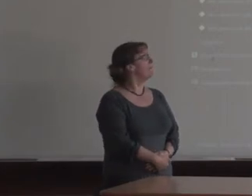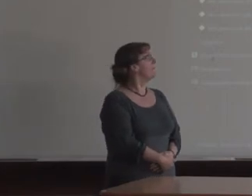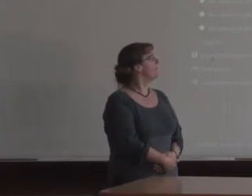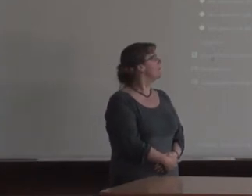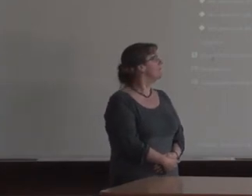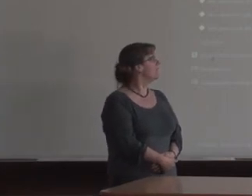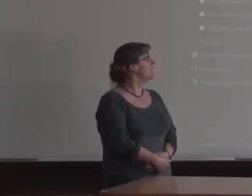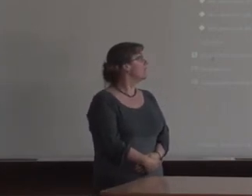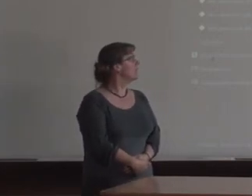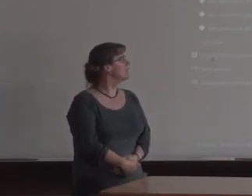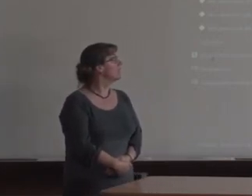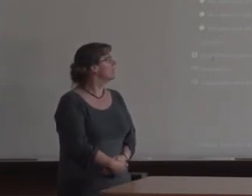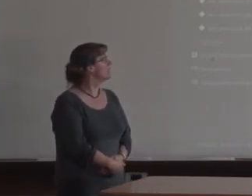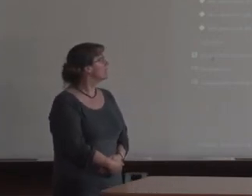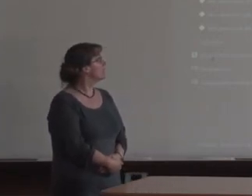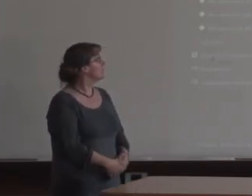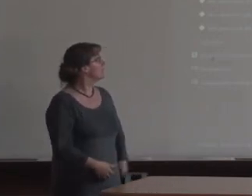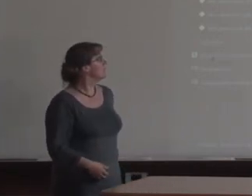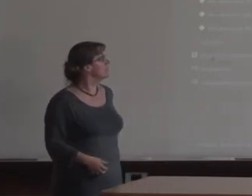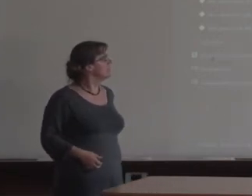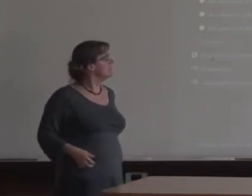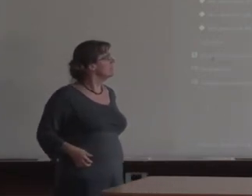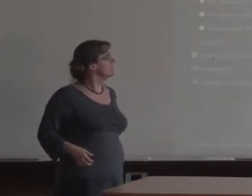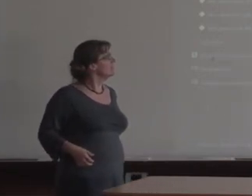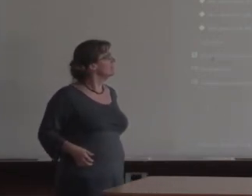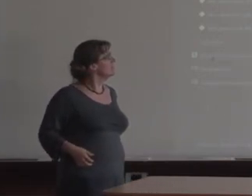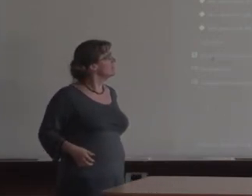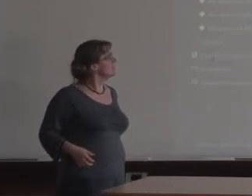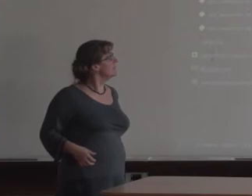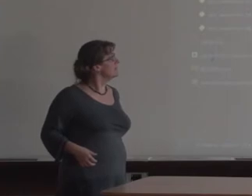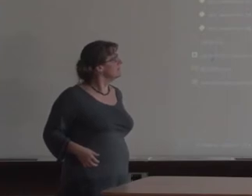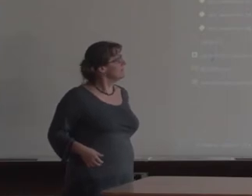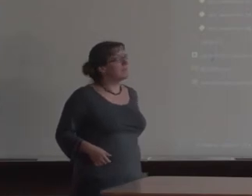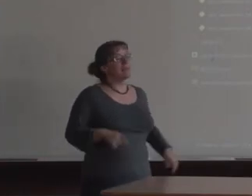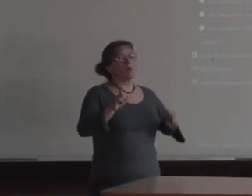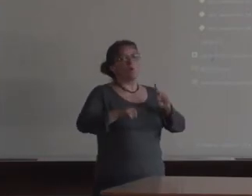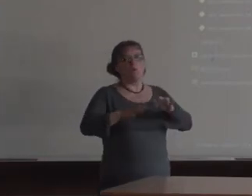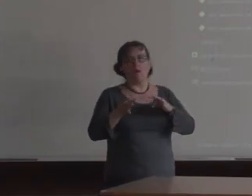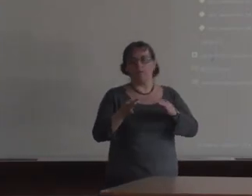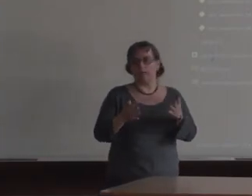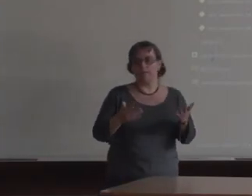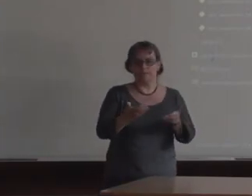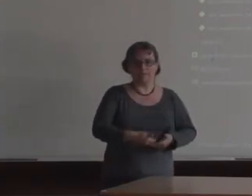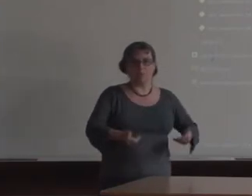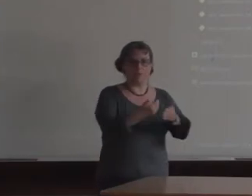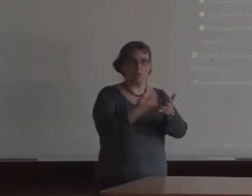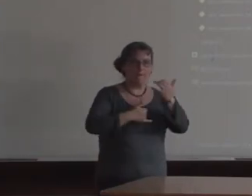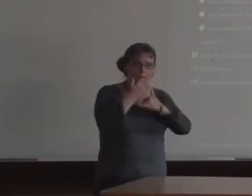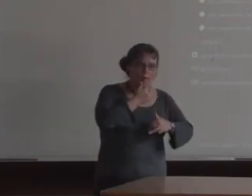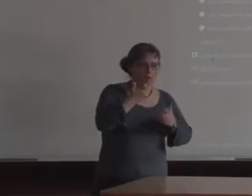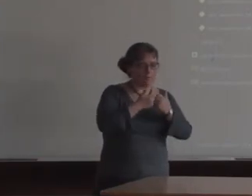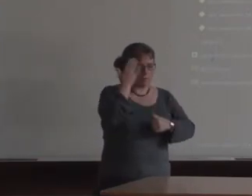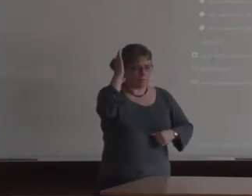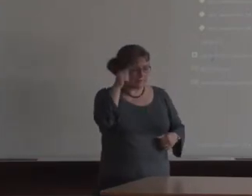Mais les trucs un petit peu différents qu'on va pouvoir faire, c'est par exemple bah, tester les cas d'erreur. Donc je veux m'assurer que la fonction, dans tel cas, elle renvoie telle